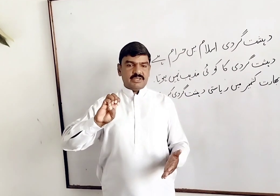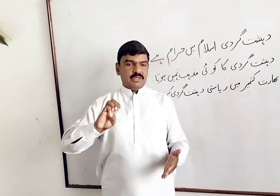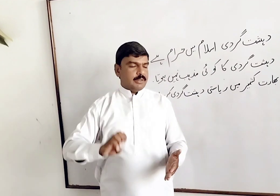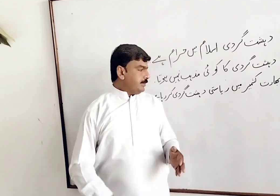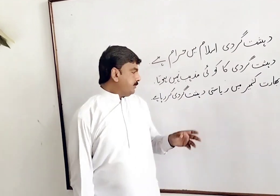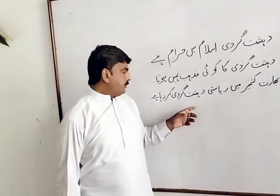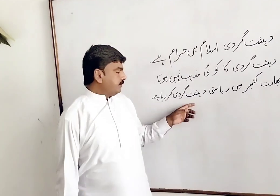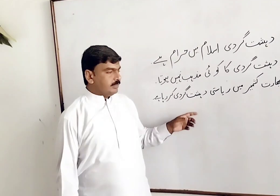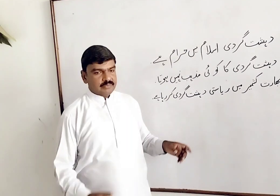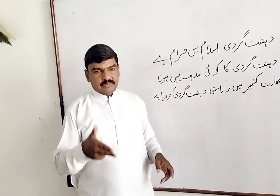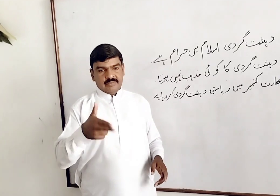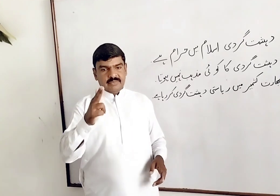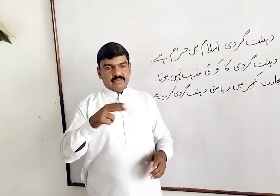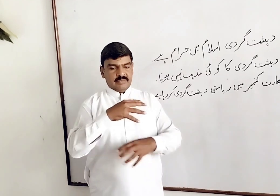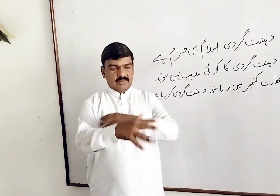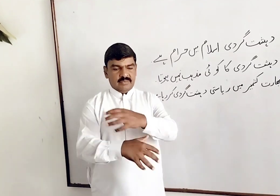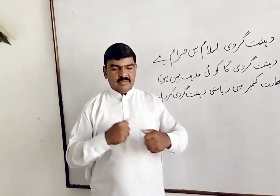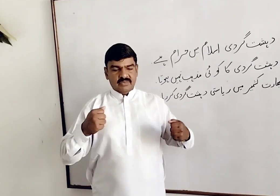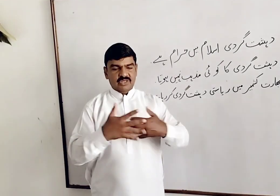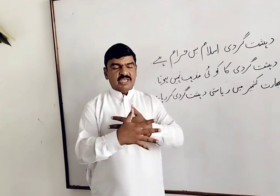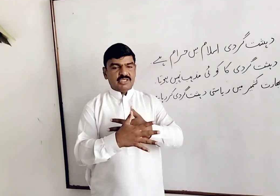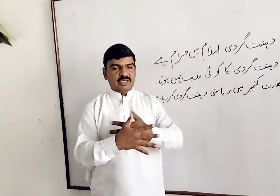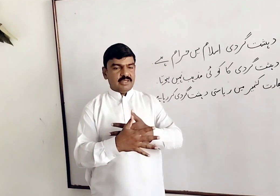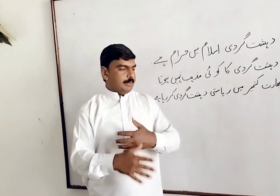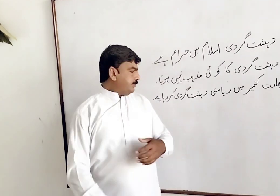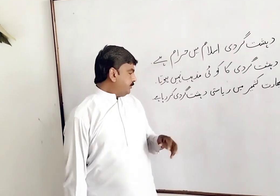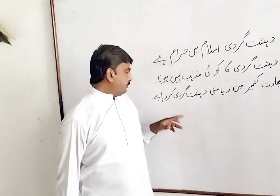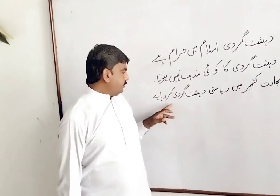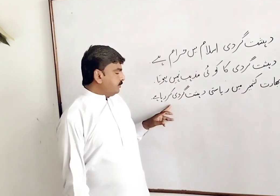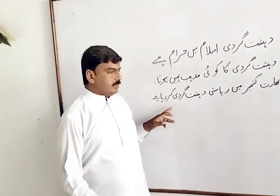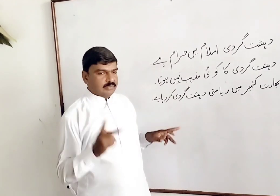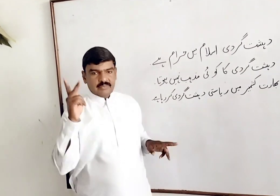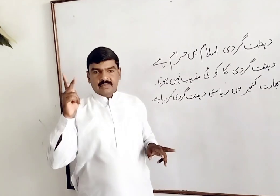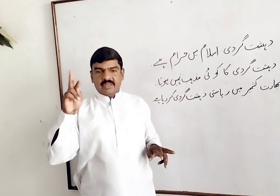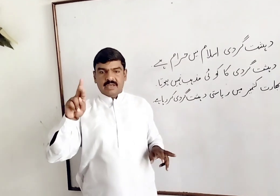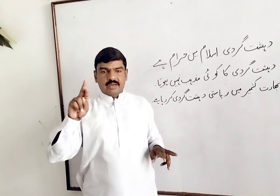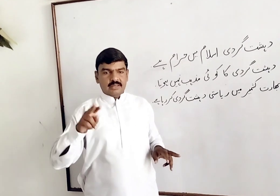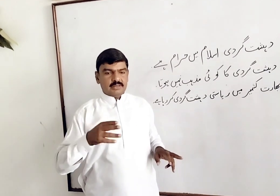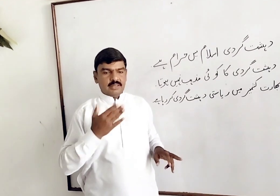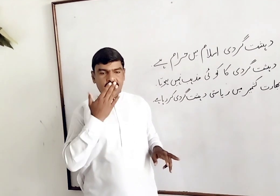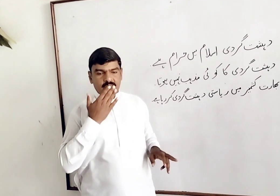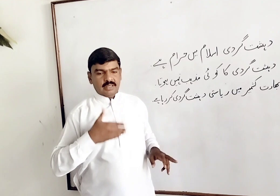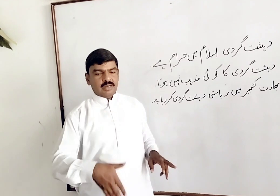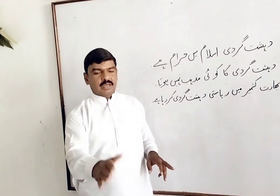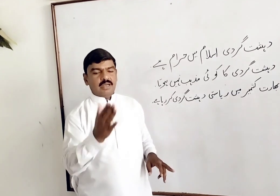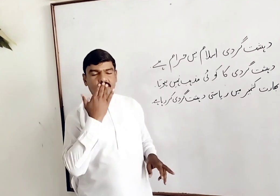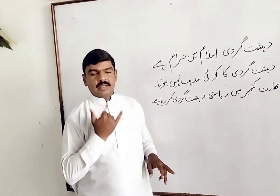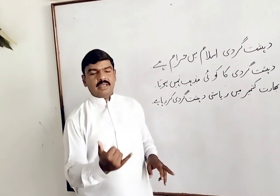रियासती दहशतगर्दी कर रहा